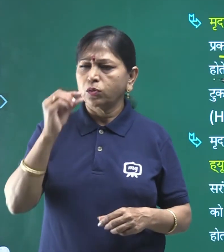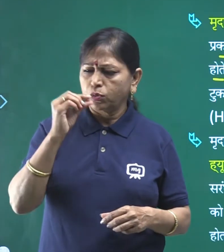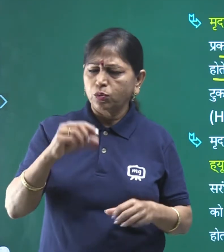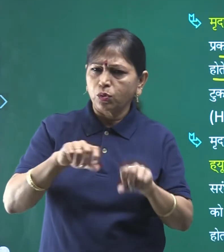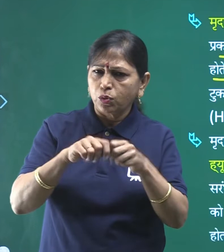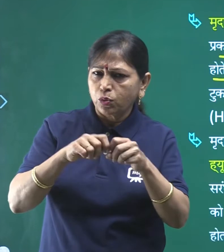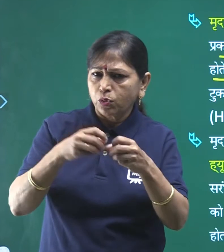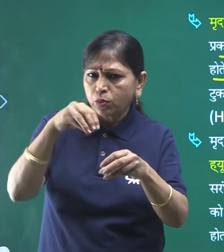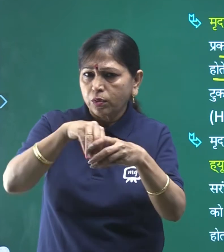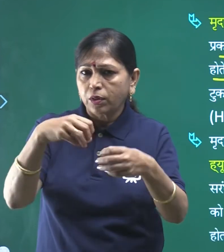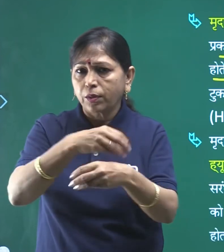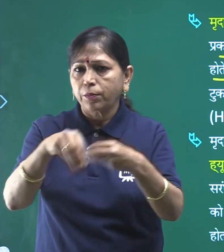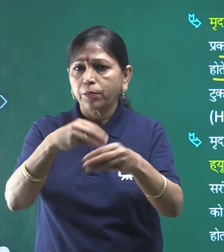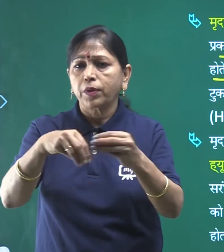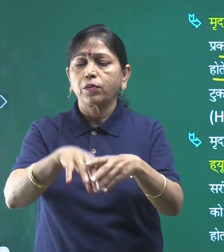होते हैं